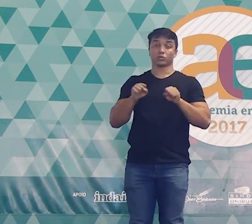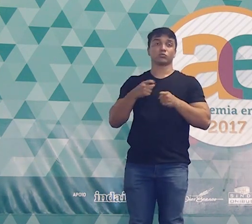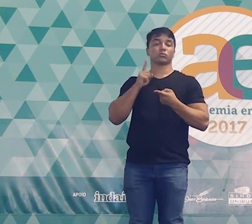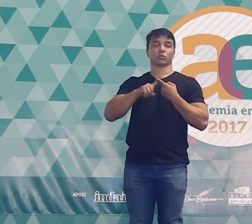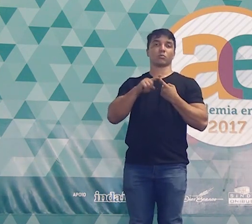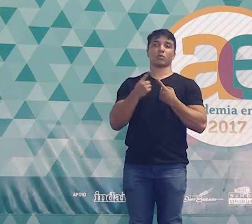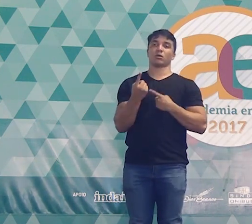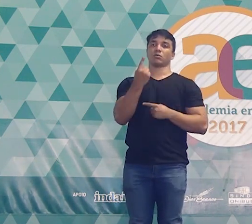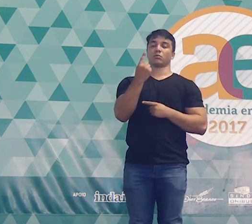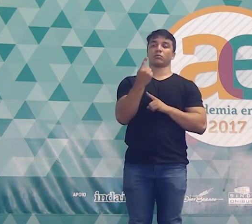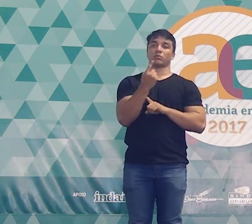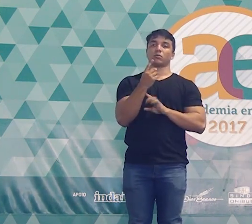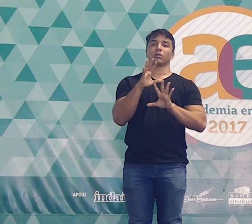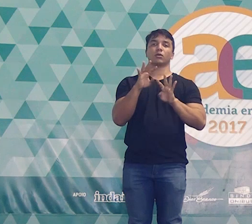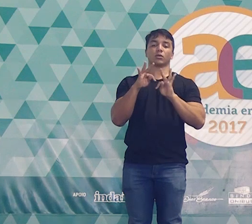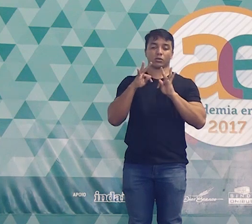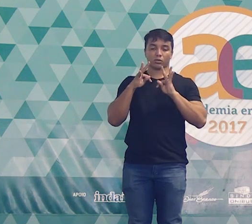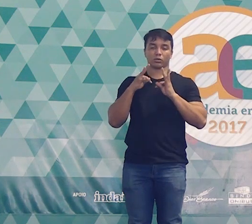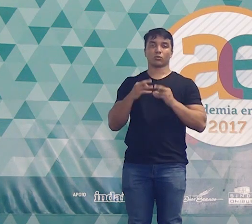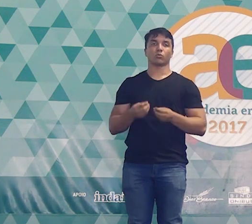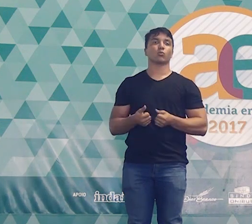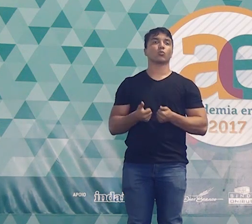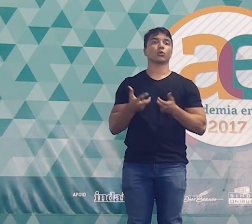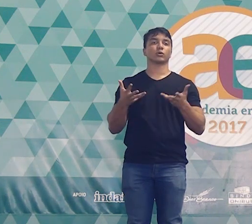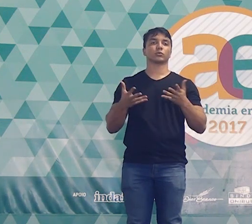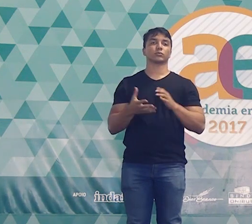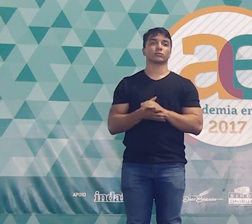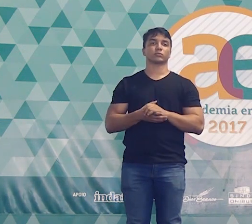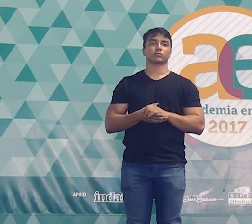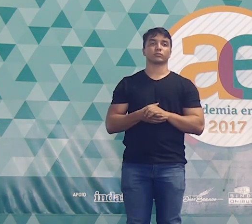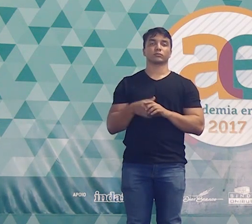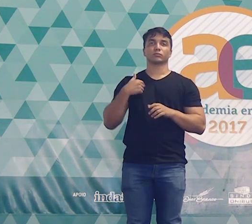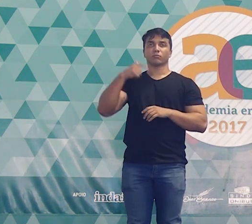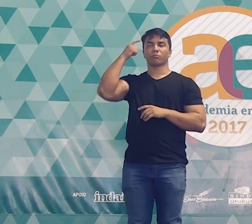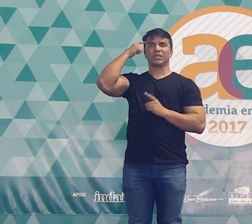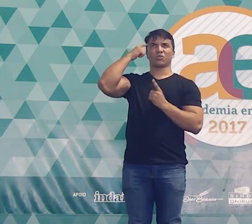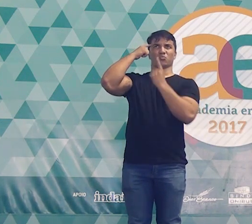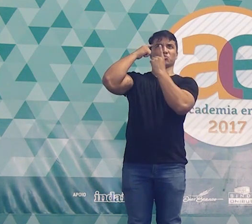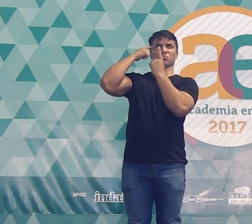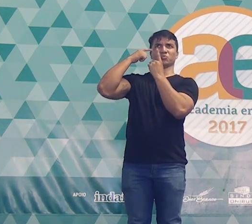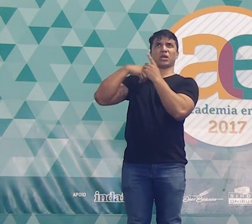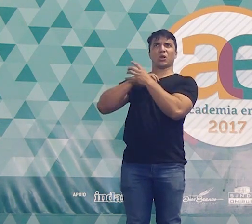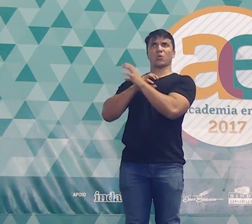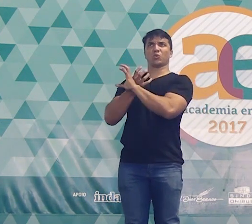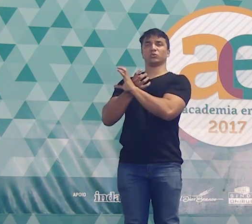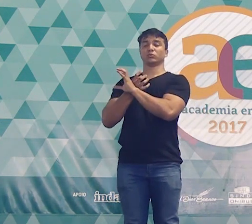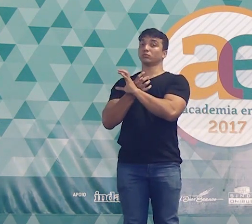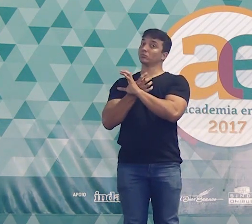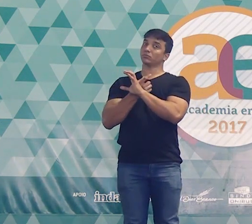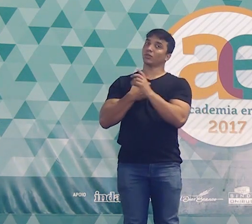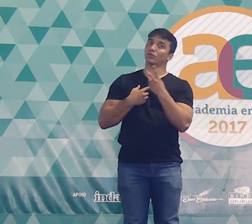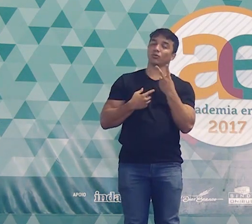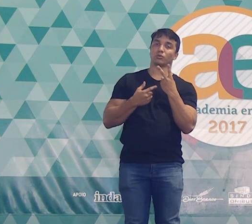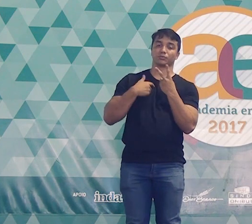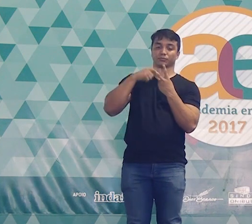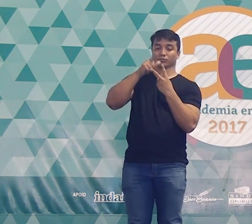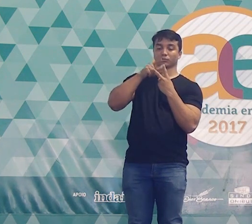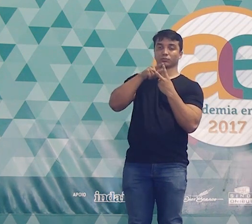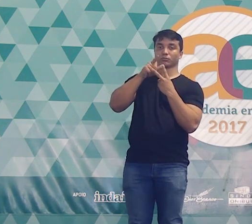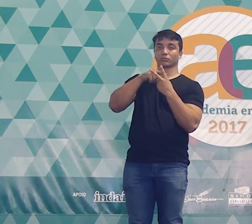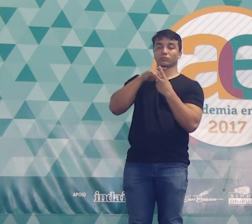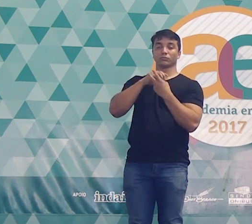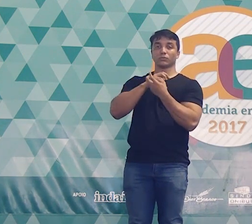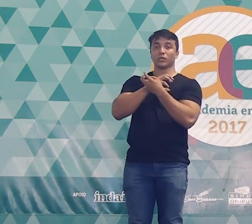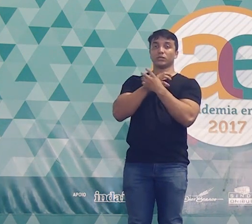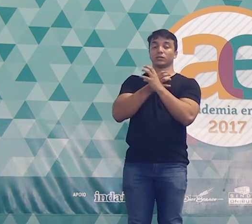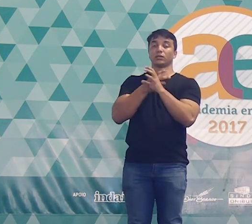também. Mas quantos esqueletos eu tenho? A gente pensa em um, né? Mas não, a gente tem 2. A gente tem um chamado